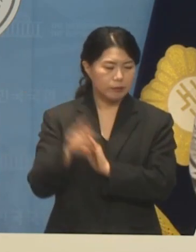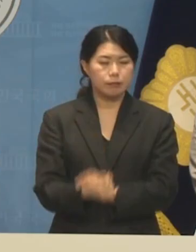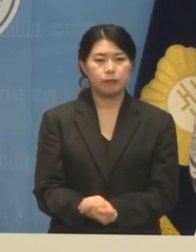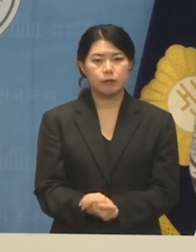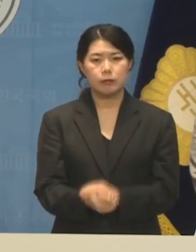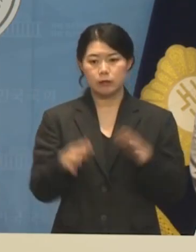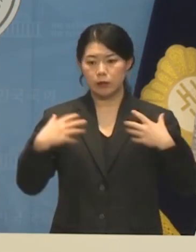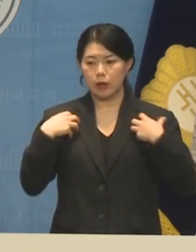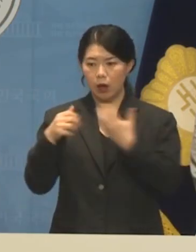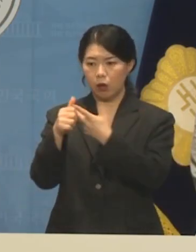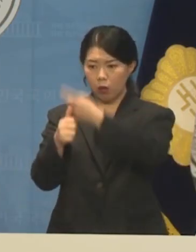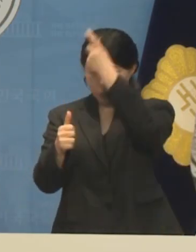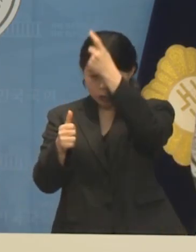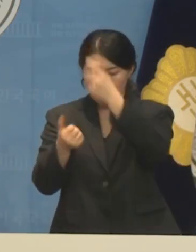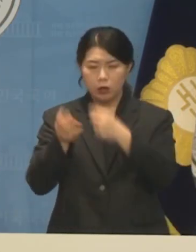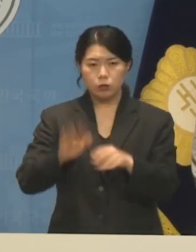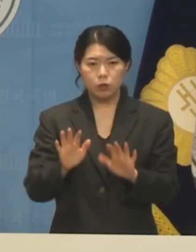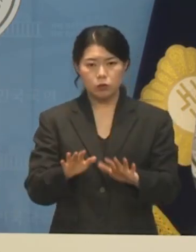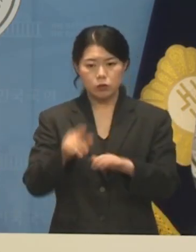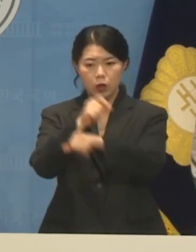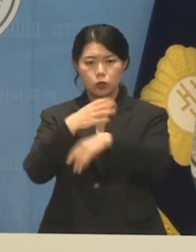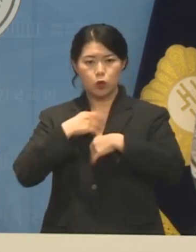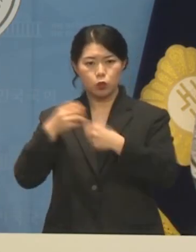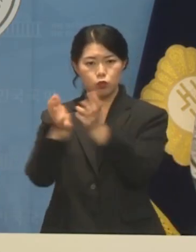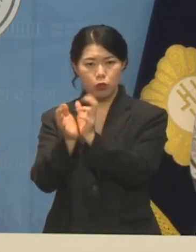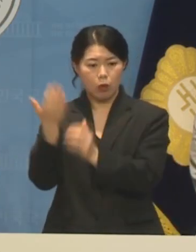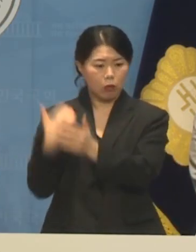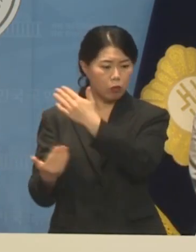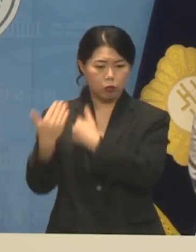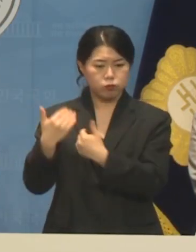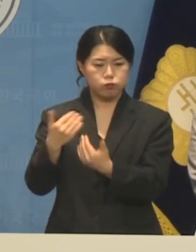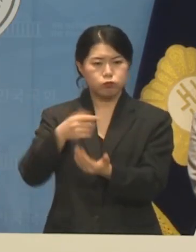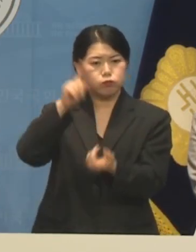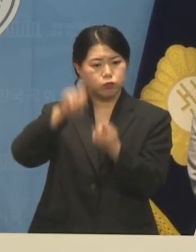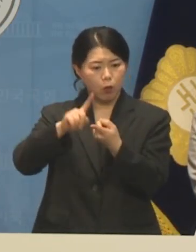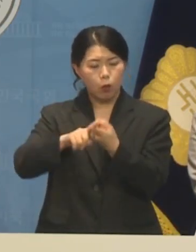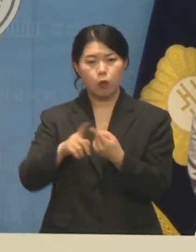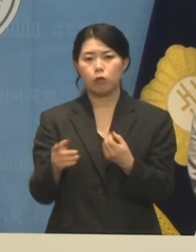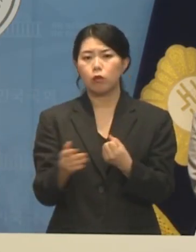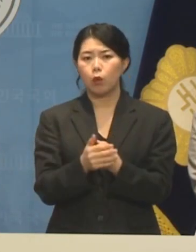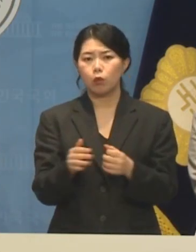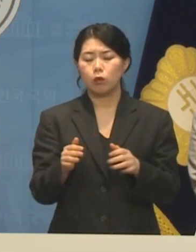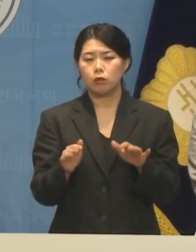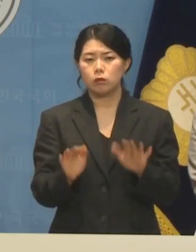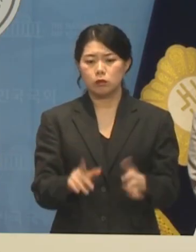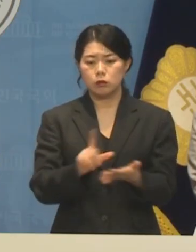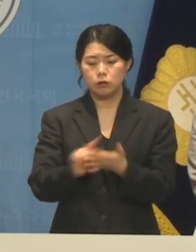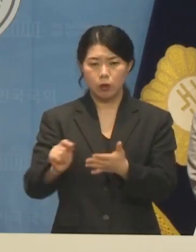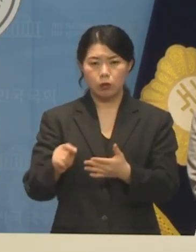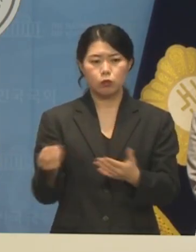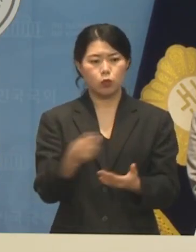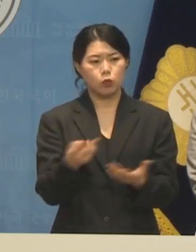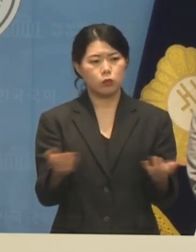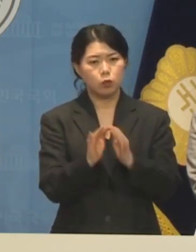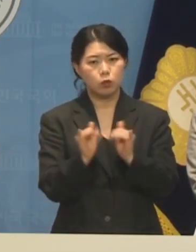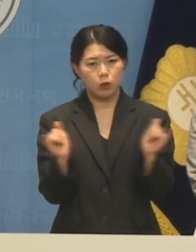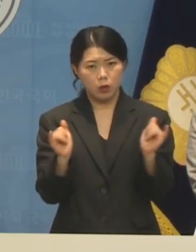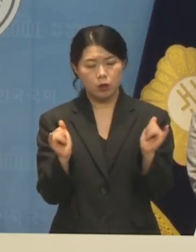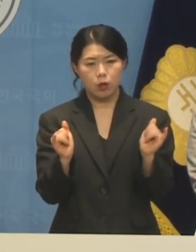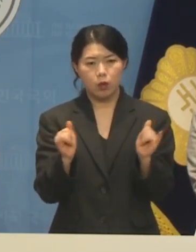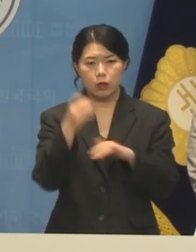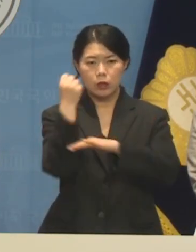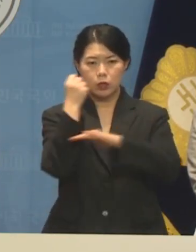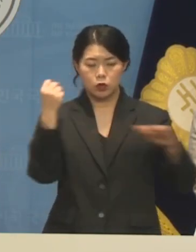탄핵 상황에서도 행정안전부는 정부 기조와 규정이 변경되지 않았다는 이유로 지자체와 노동자들의 기준인건비